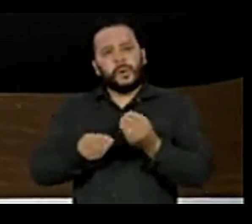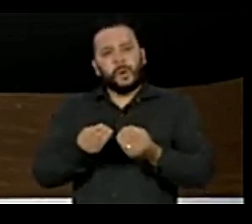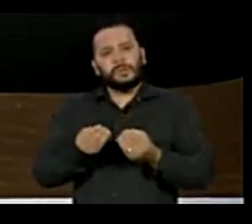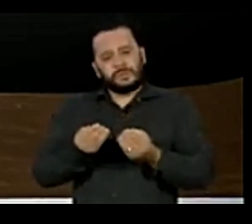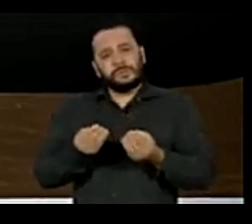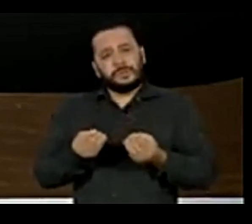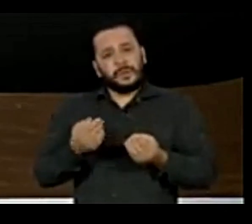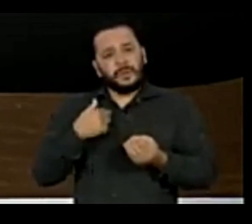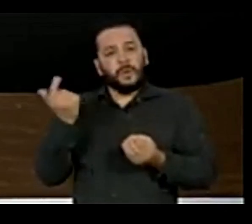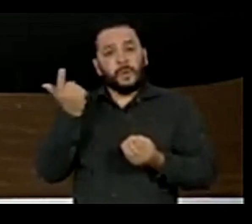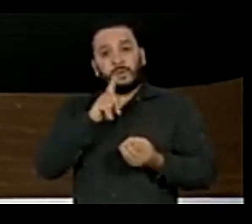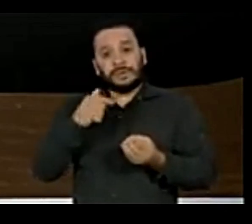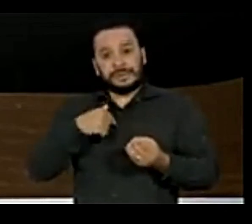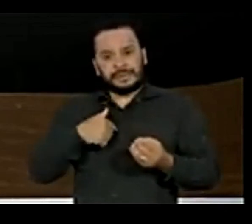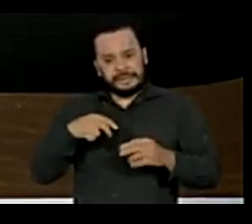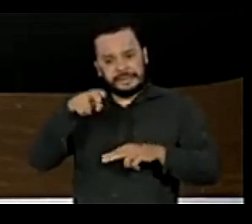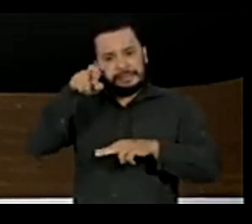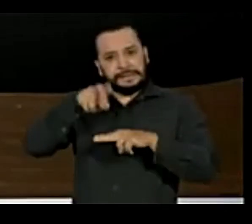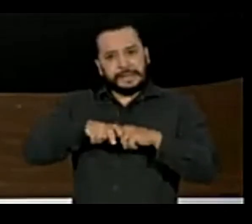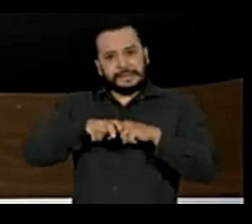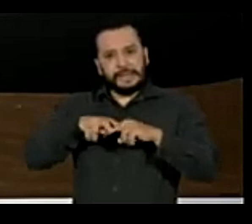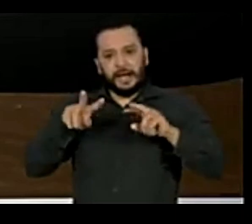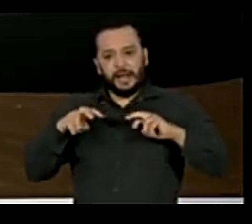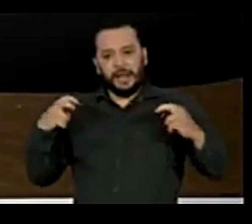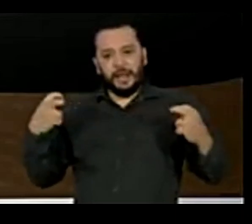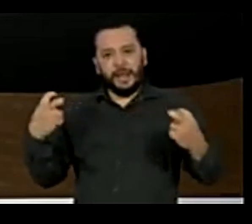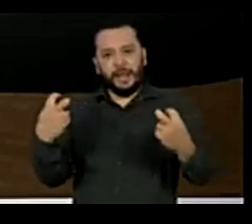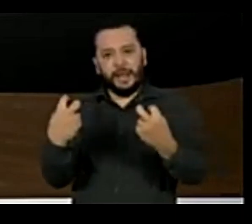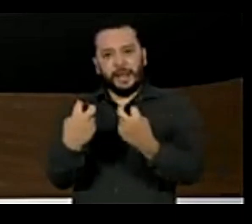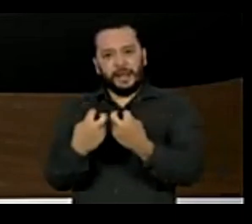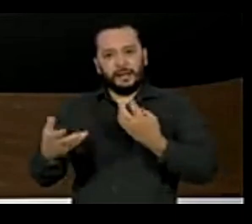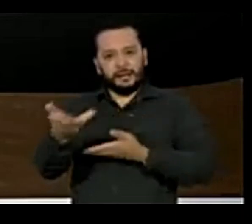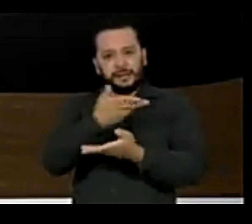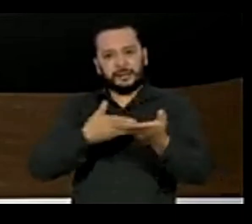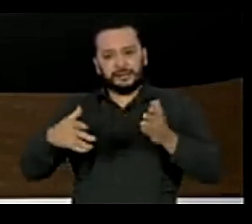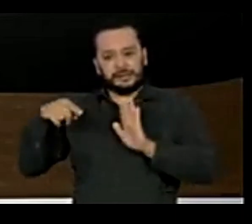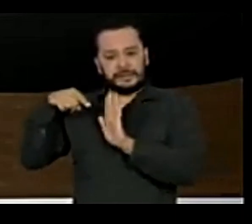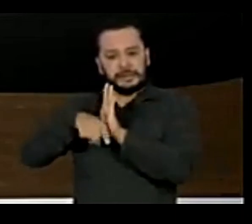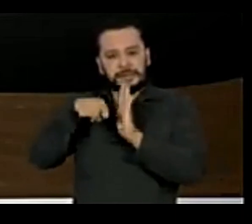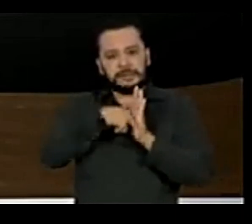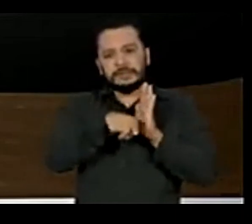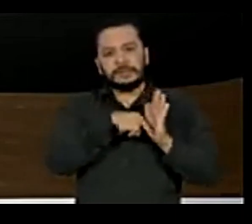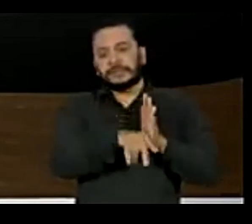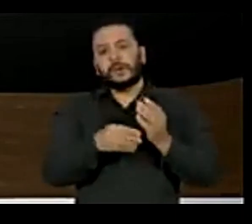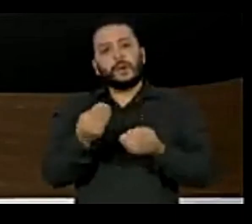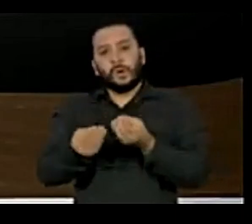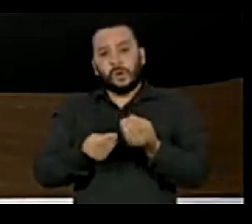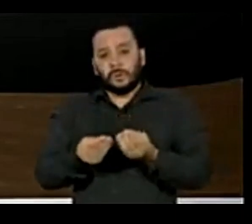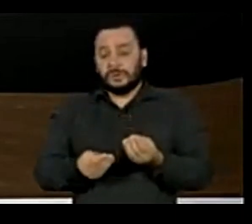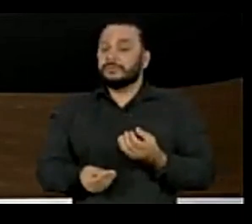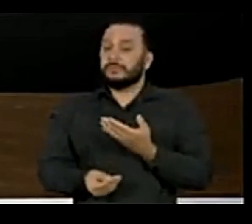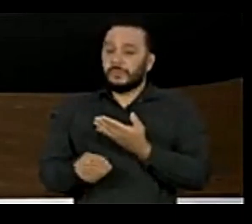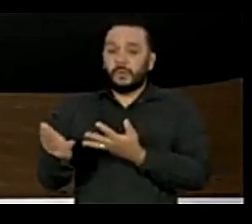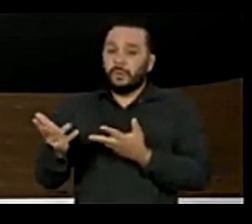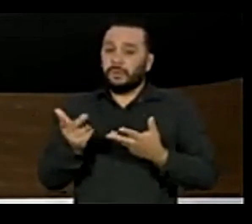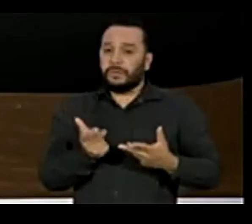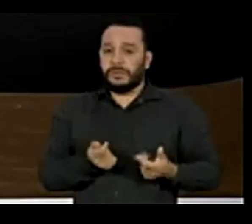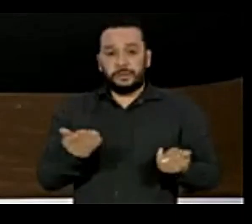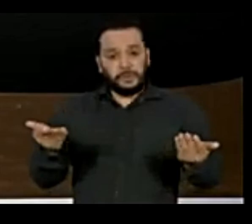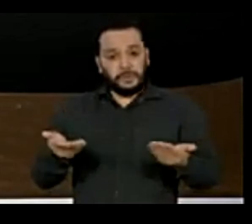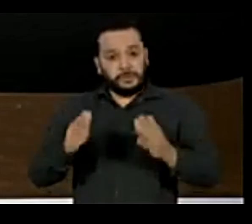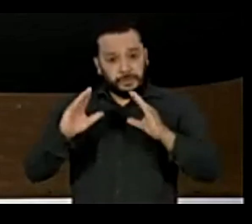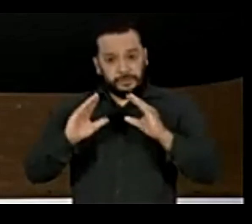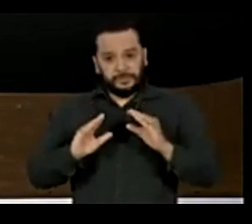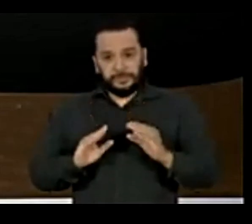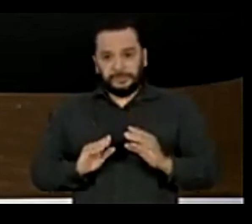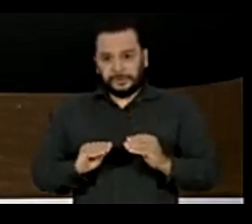centro desta que é a roda mais tradicional de entrevistas da TV brasileira? Nosso convidado desta noite deu um nó